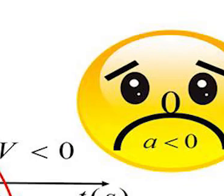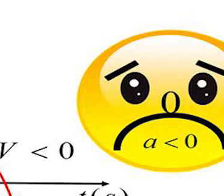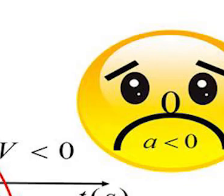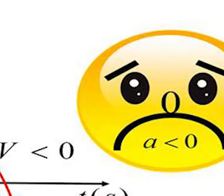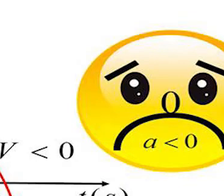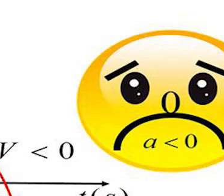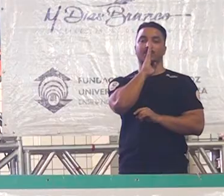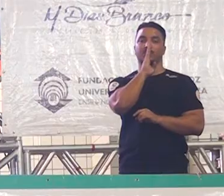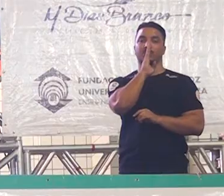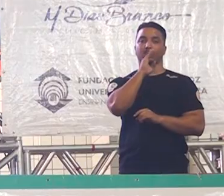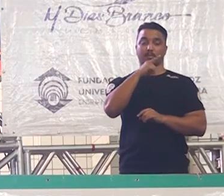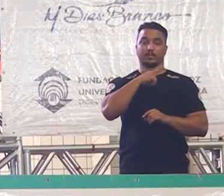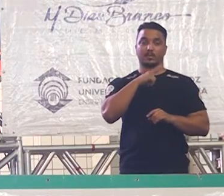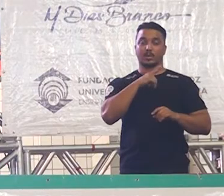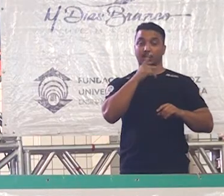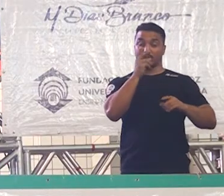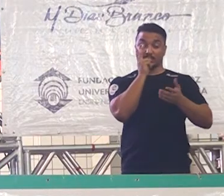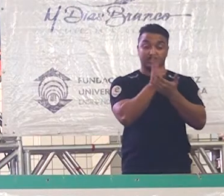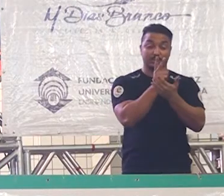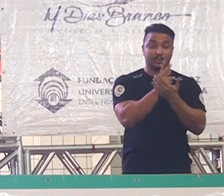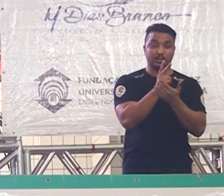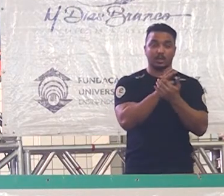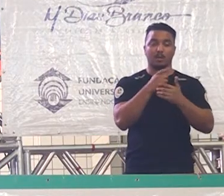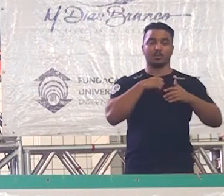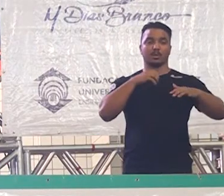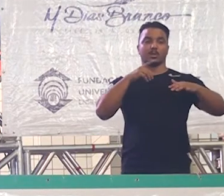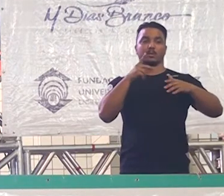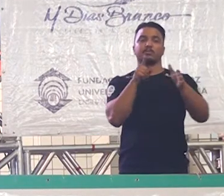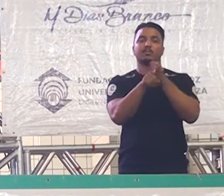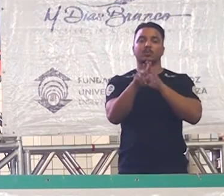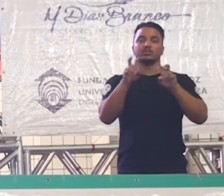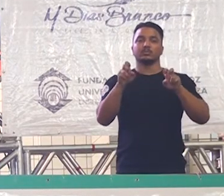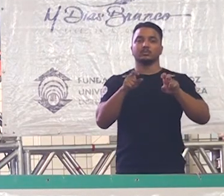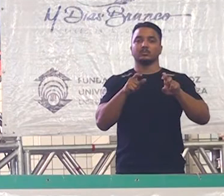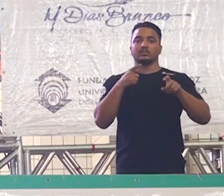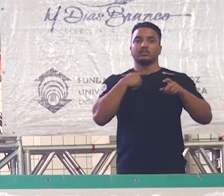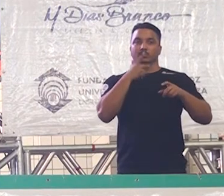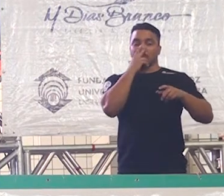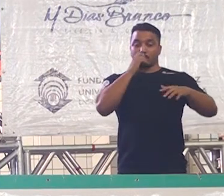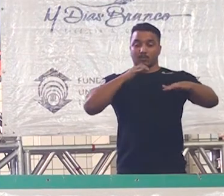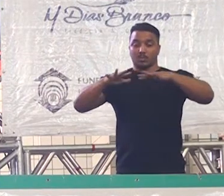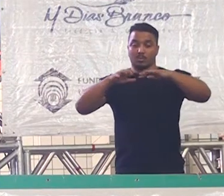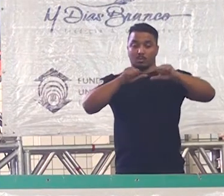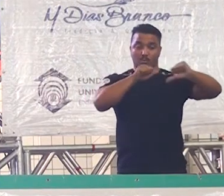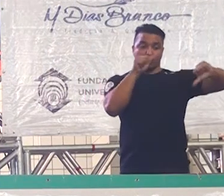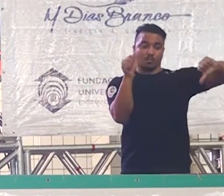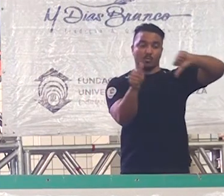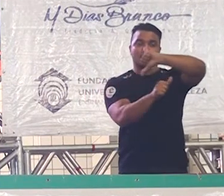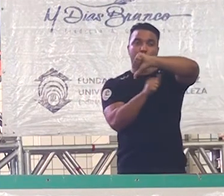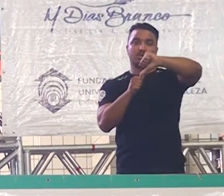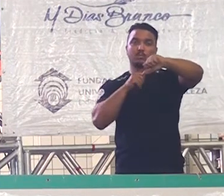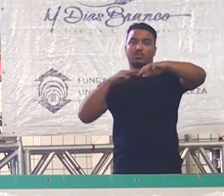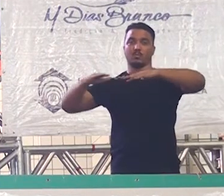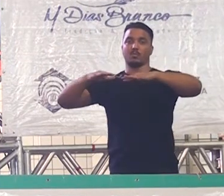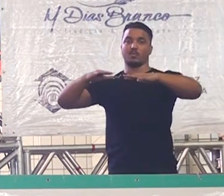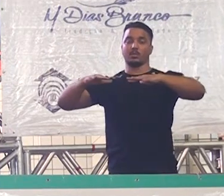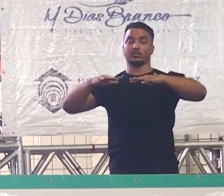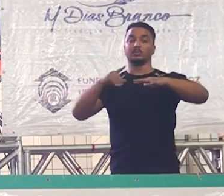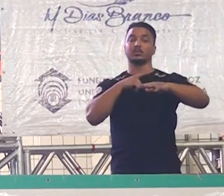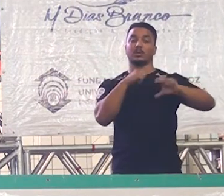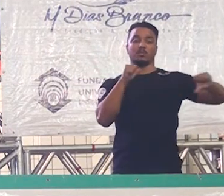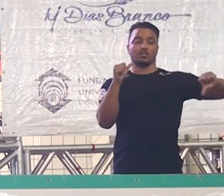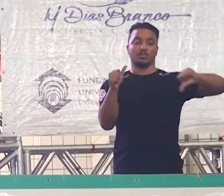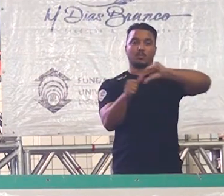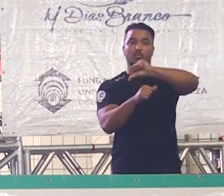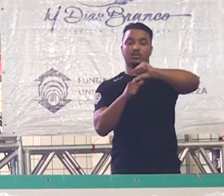é invertido. Então, toda vida que uma questão pedir para você, um instante em que o móvel muda o sentido do movimento, ele muda